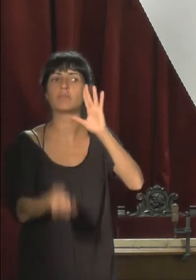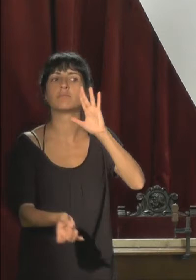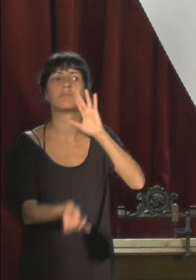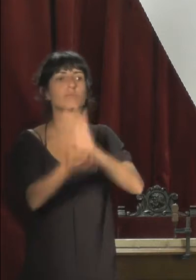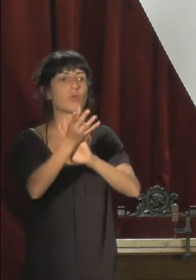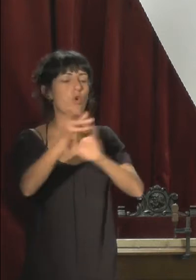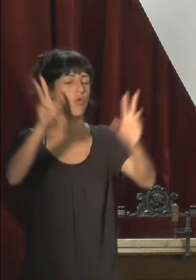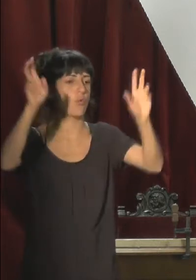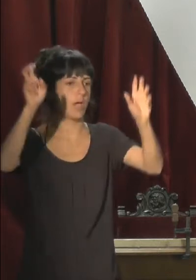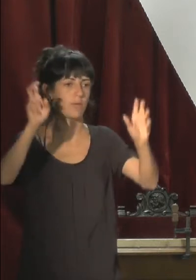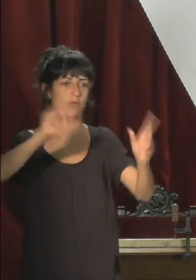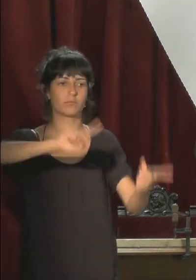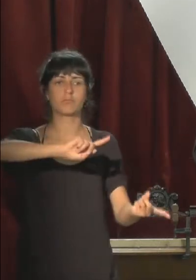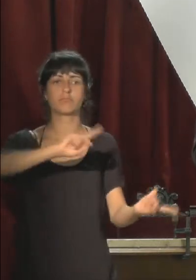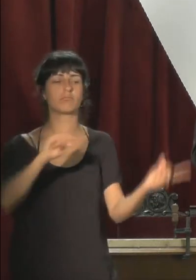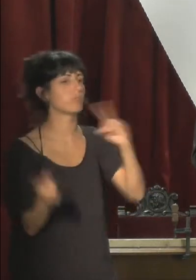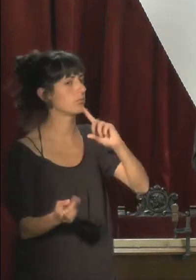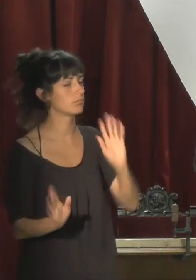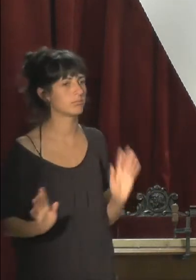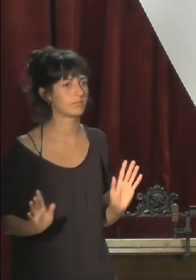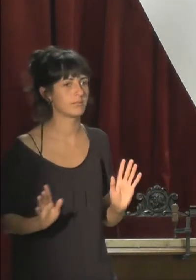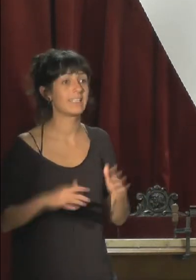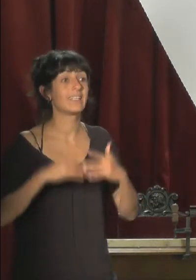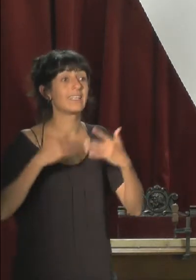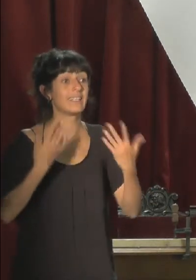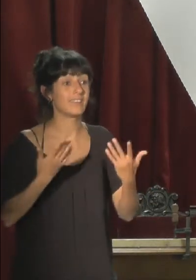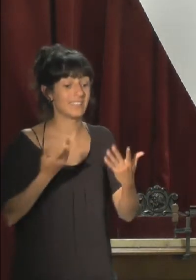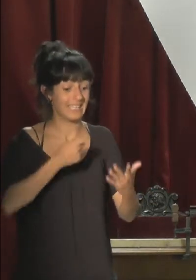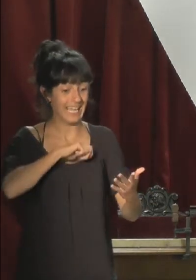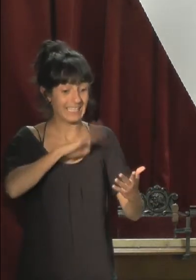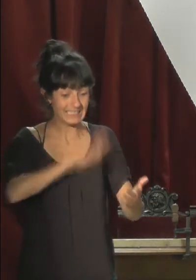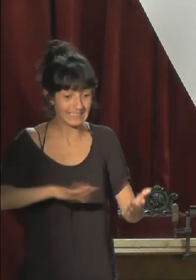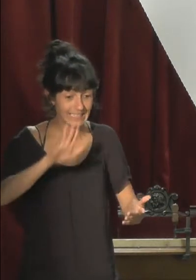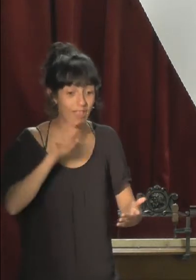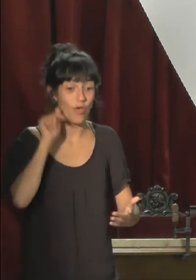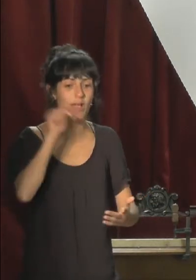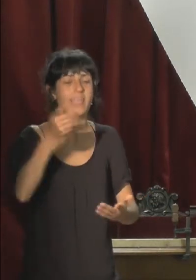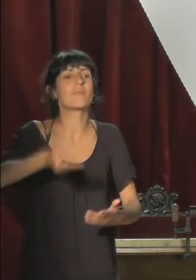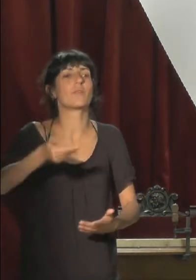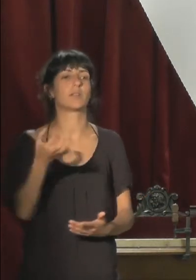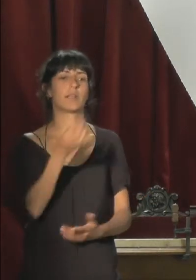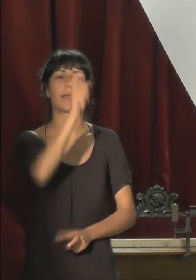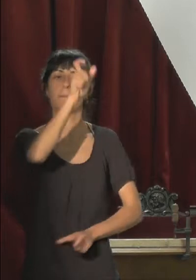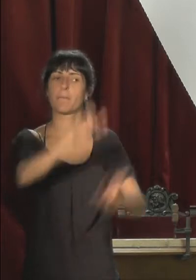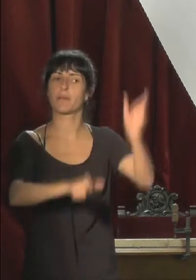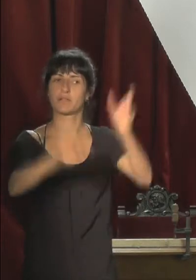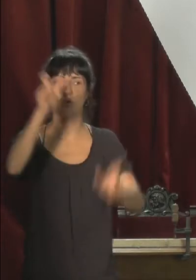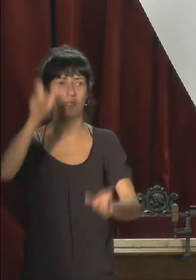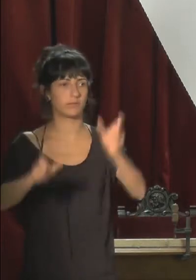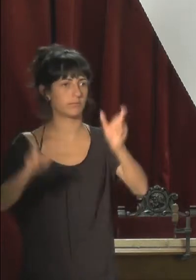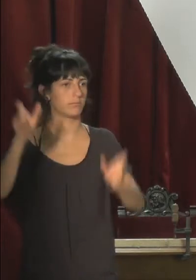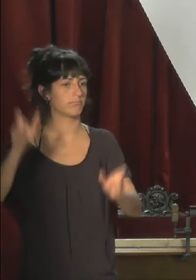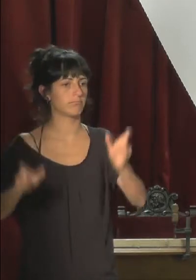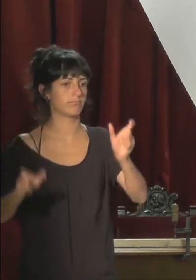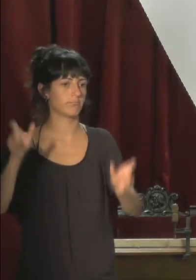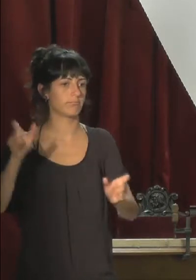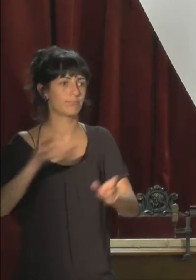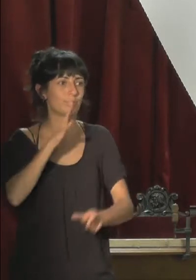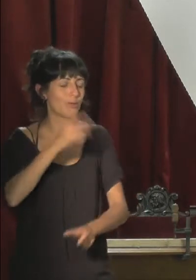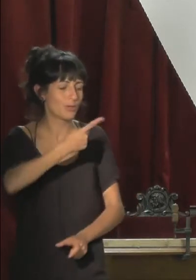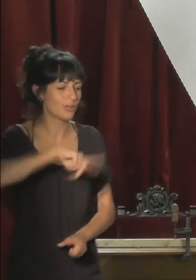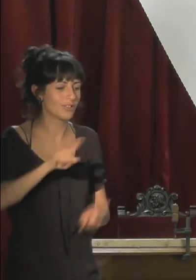cal a xente sexa sempre o primeiro. A xente o primeiro, as persoas. Somos unha forza política